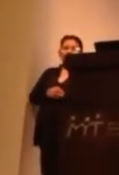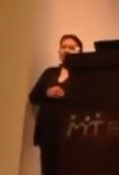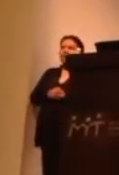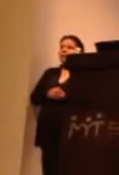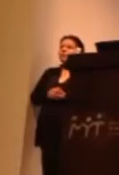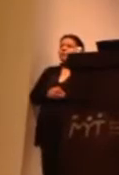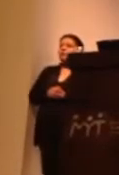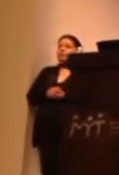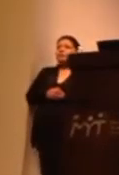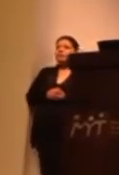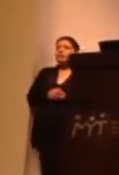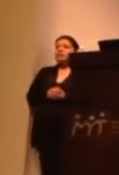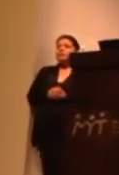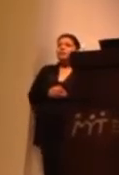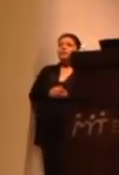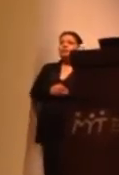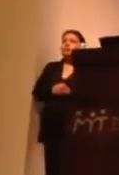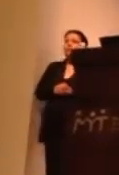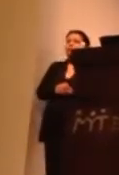un poquito más rápido.